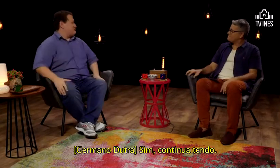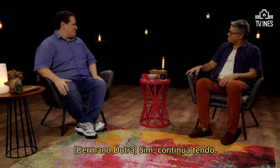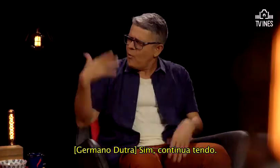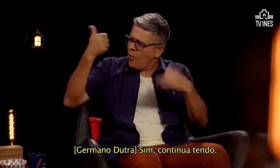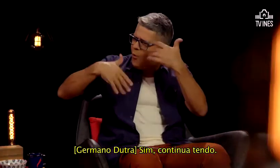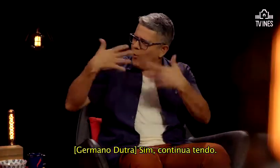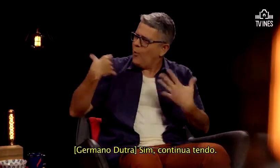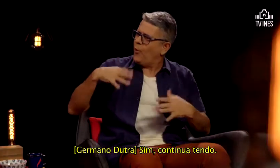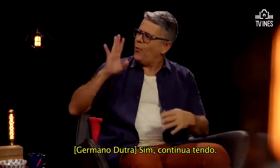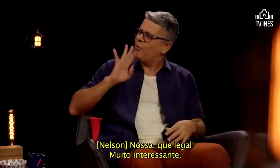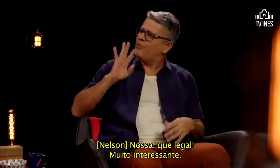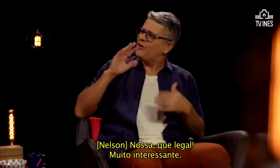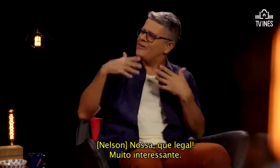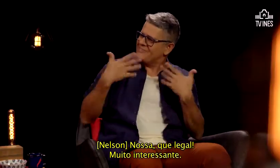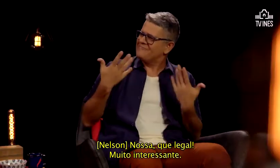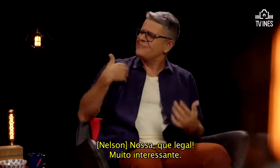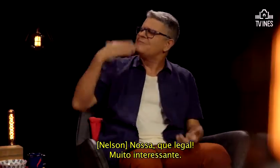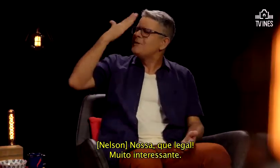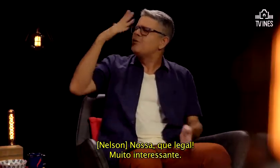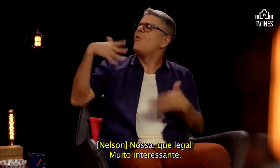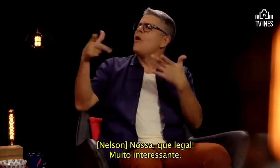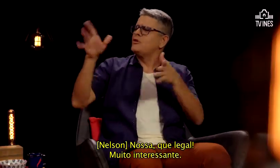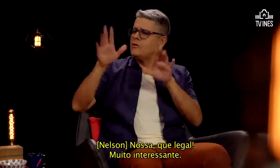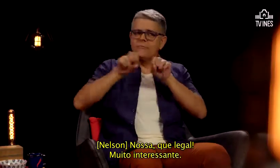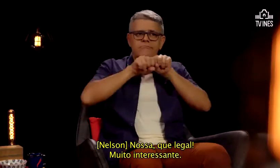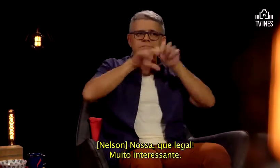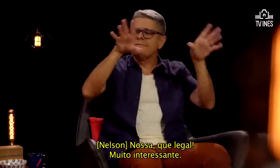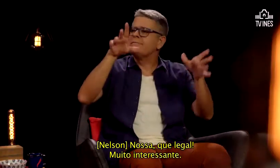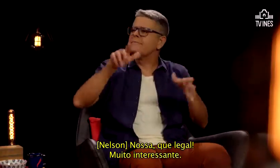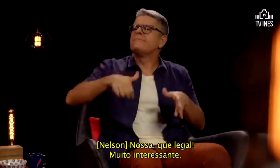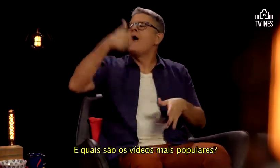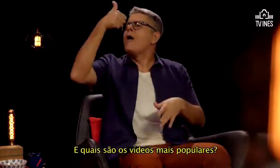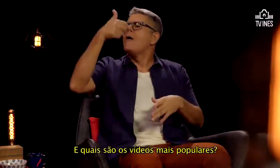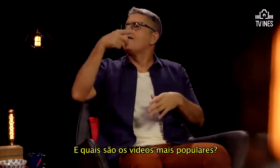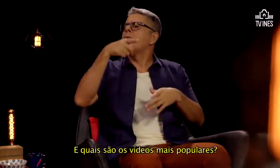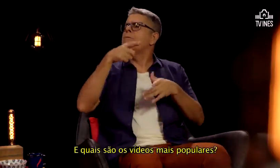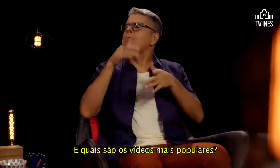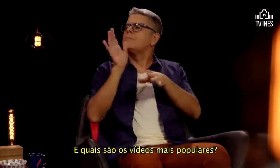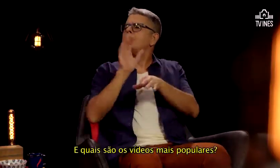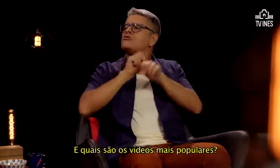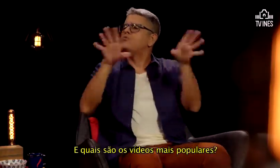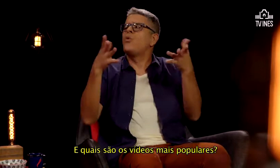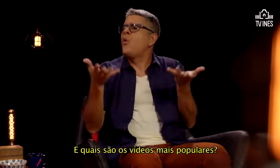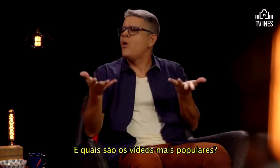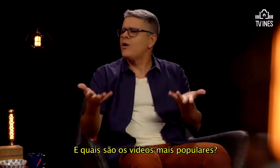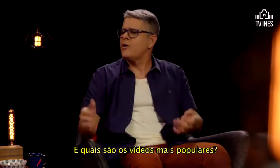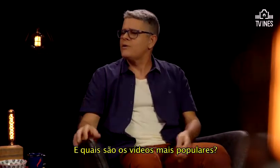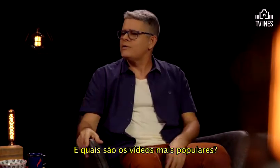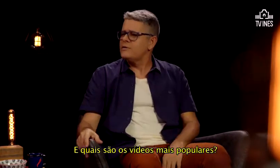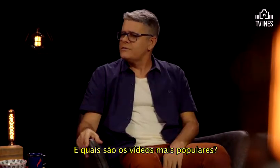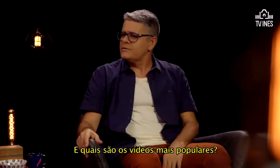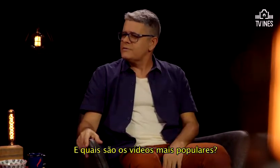tendo. Nossa, que legal, muito interessante. E quais são os vídeos mais populares?